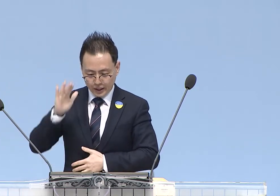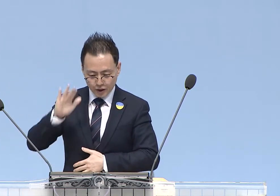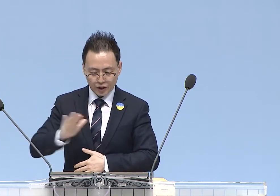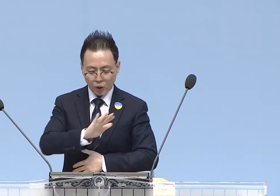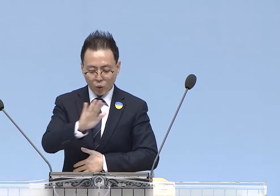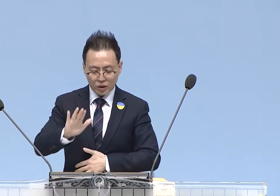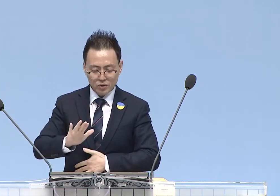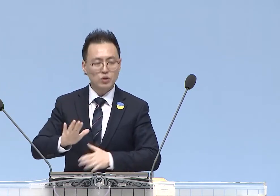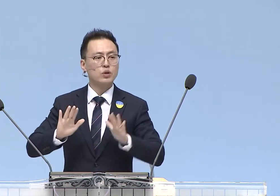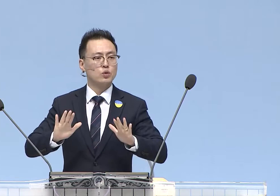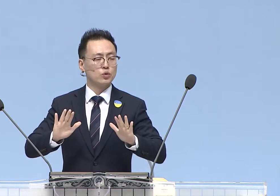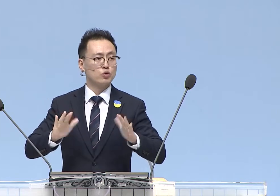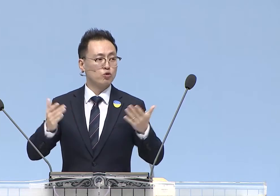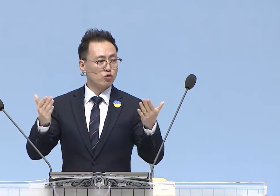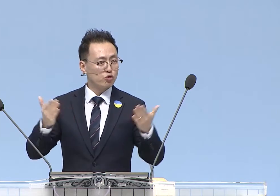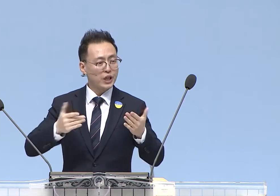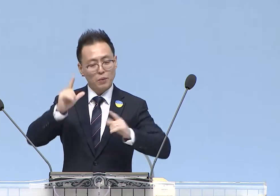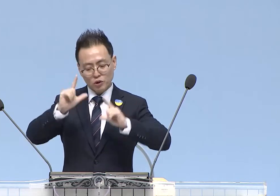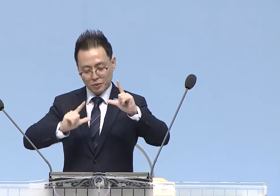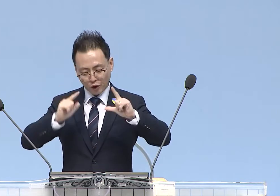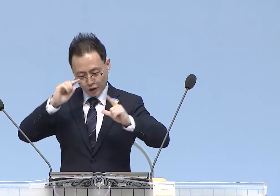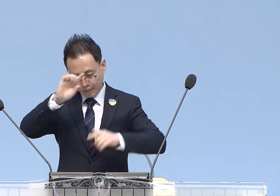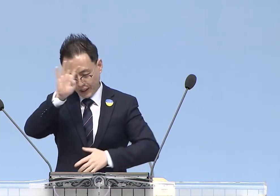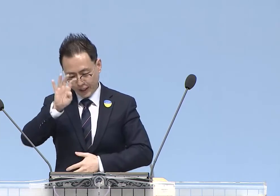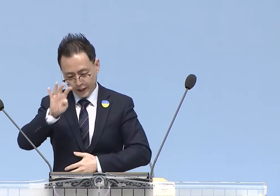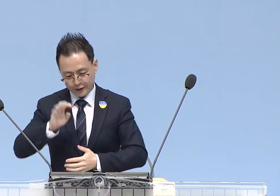그런데 오늘 우리의 모습은 어떠합니까?